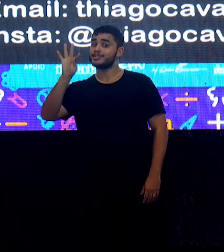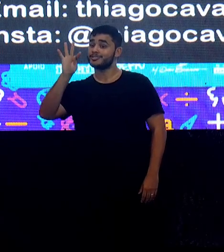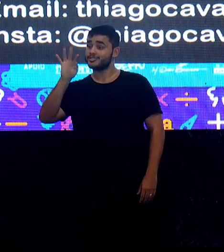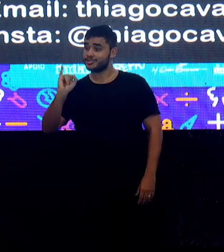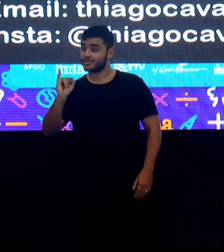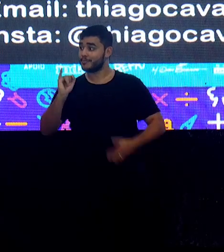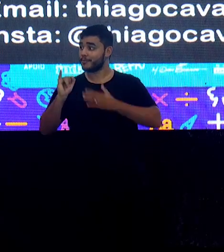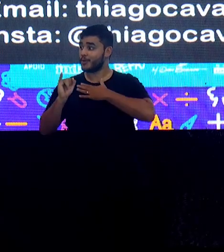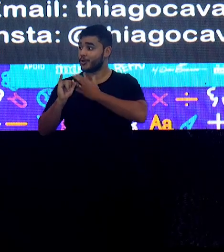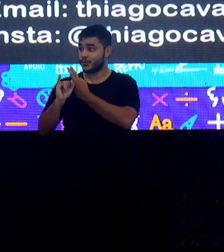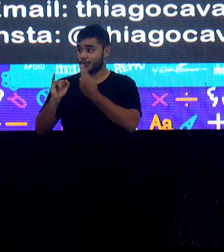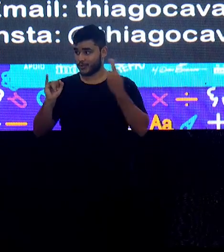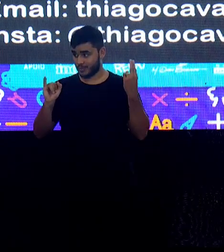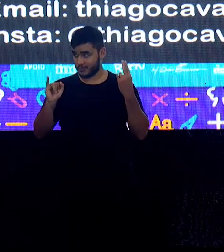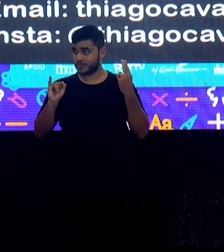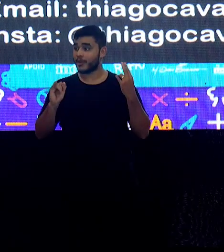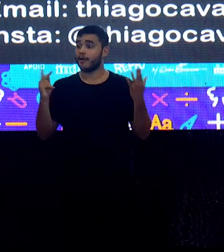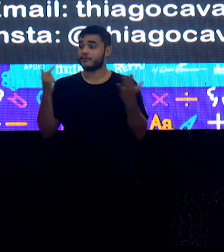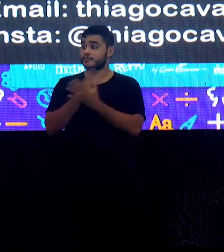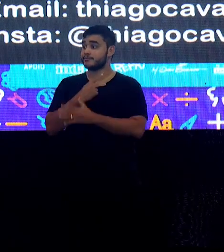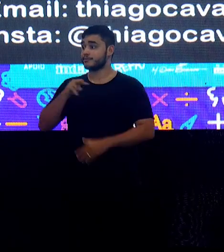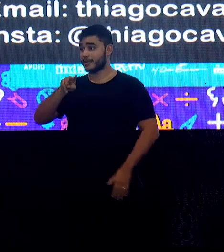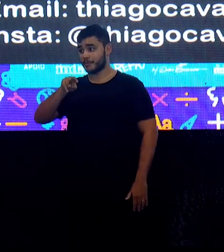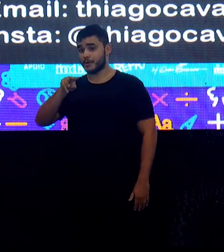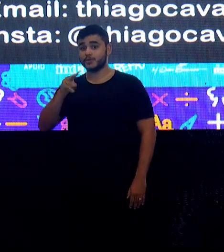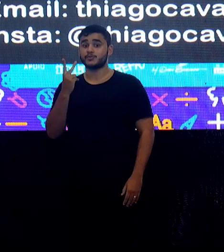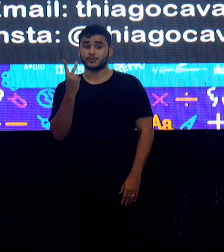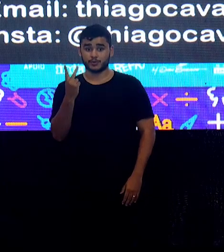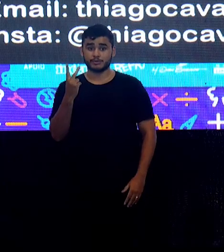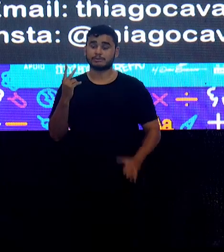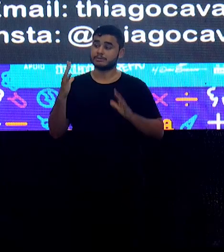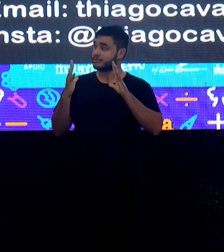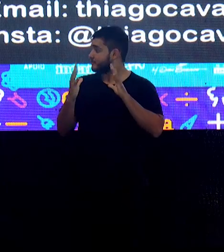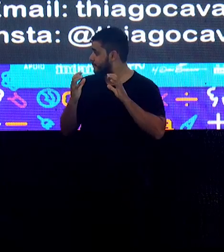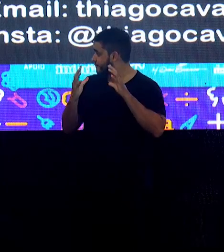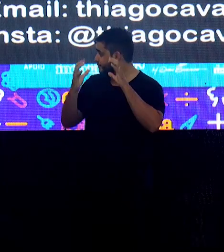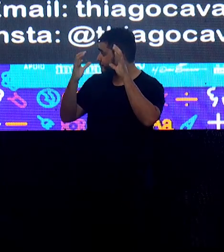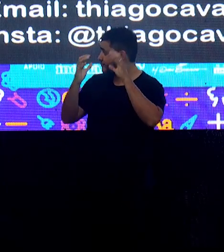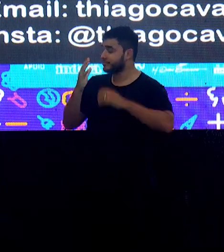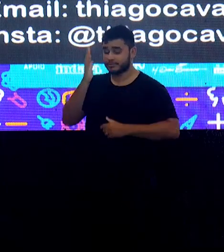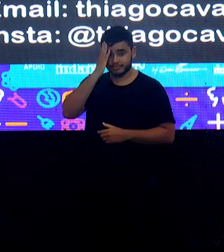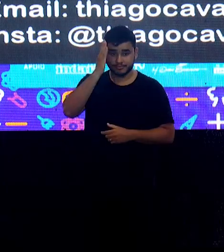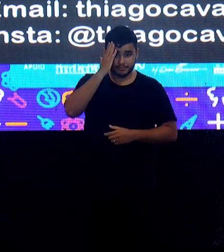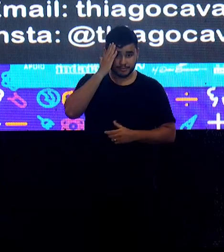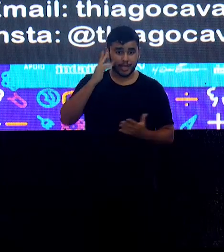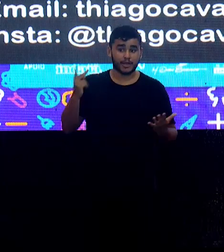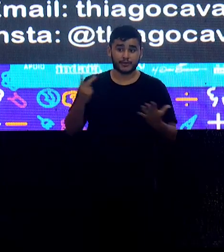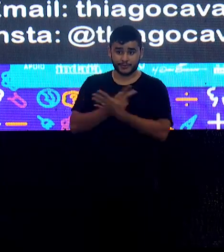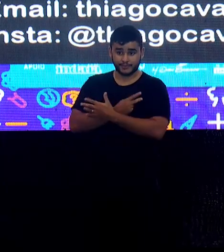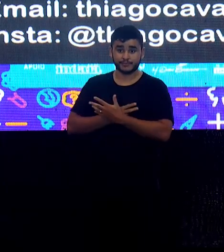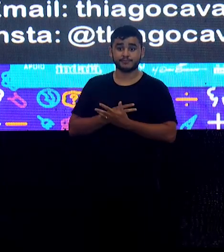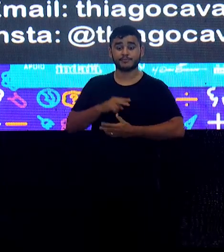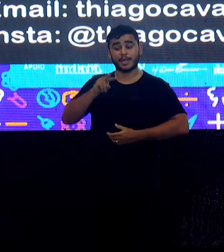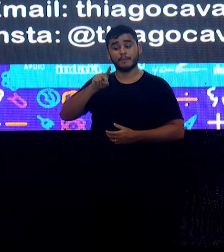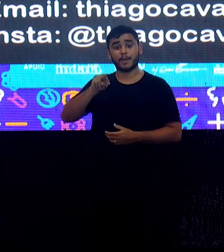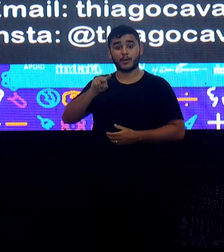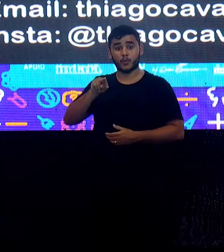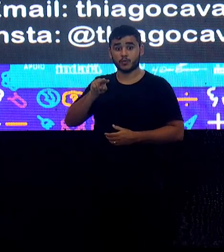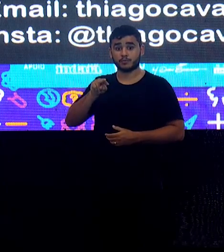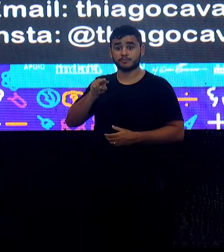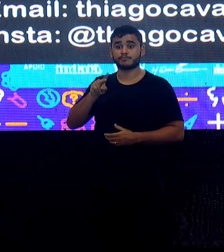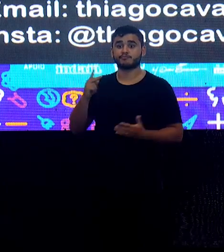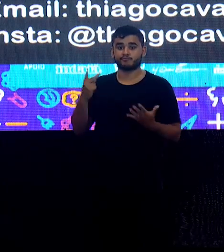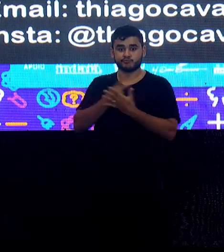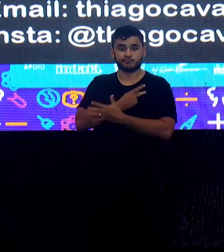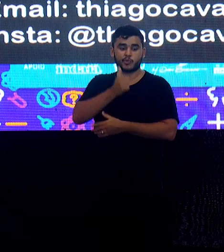que foi dois irmãos que brigaram. E eles brigaram. O que é que faz homem brigar? Ou dinheiro ou mulher? No caso, foram os dois.